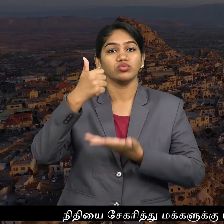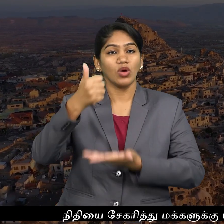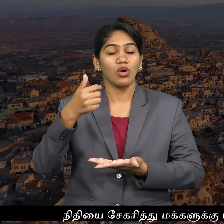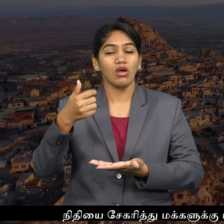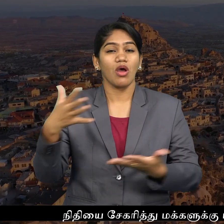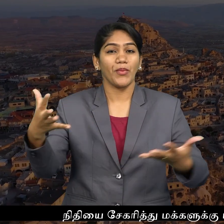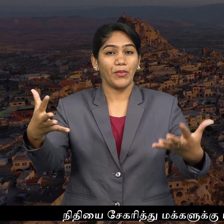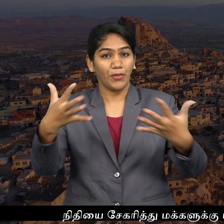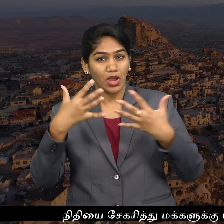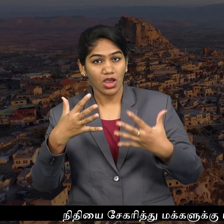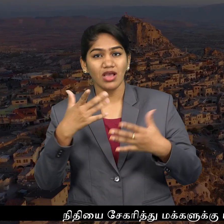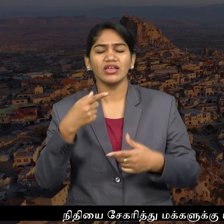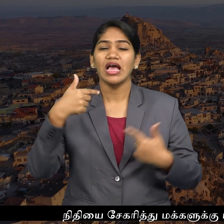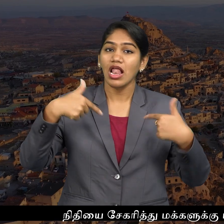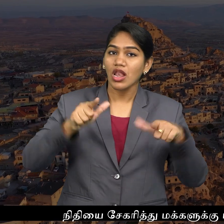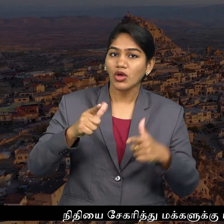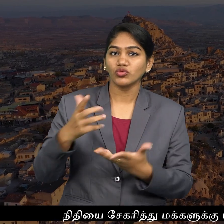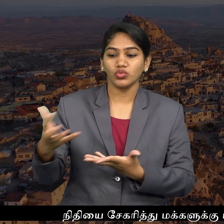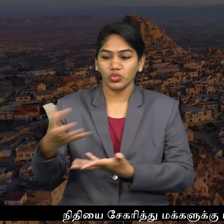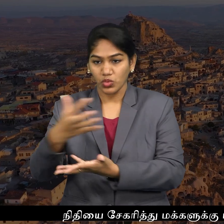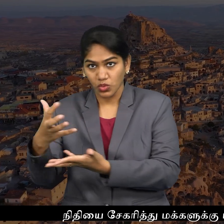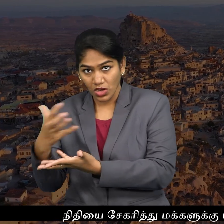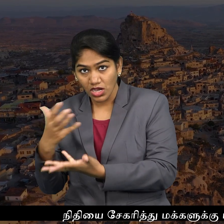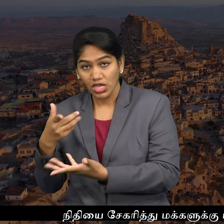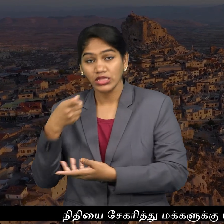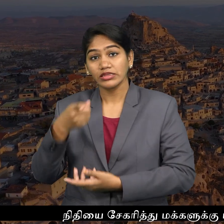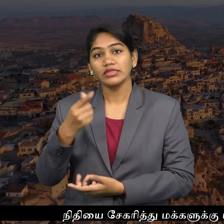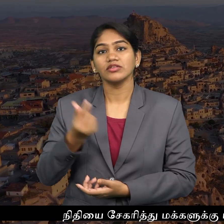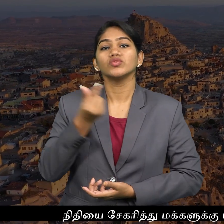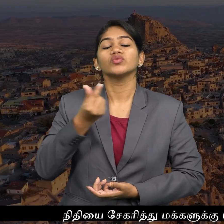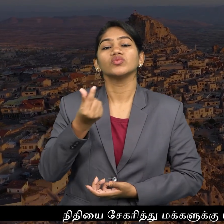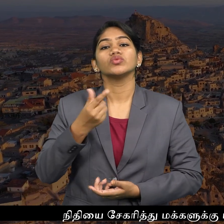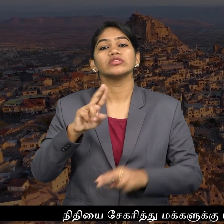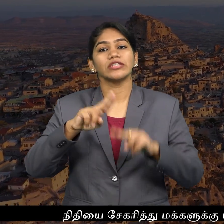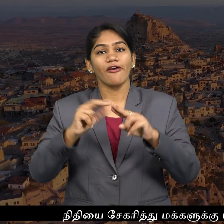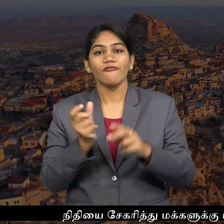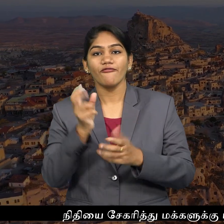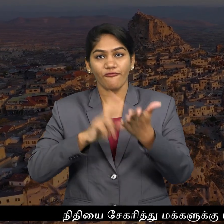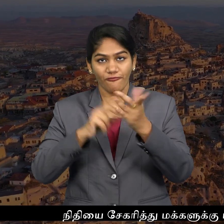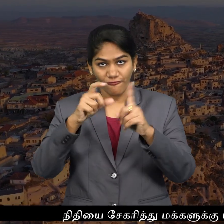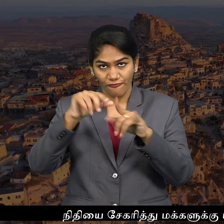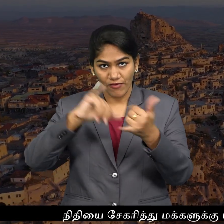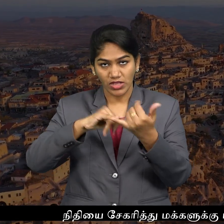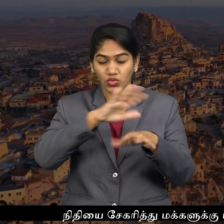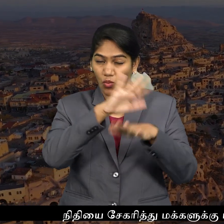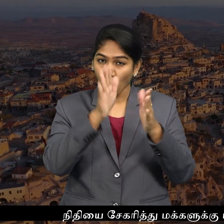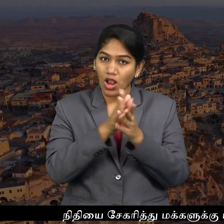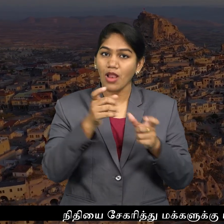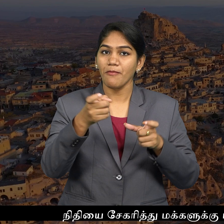நிதியை சேகரித்து மக்களுக்கு பயன்படுத்த அனுமதிக்கப்பட்டனர்.